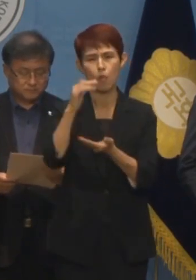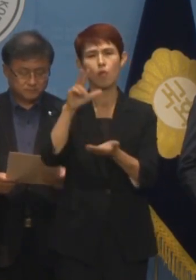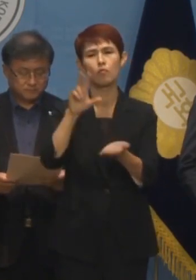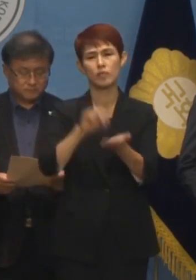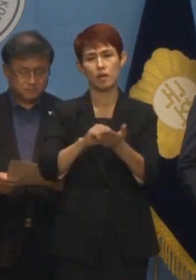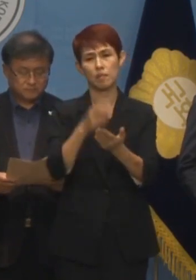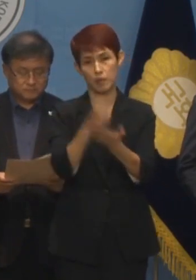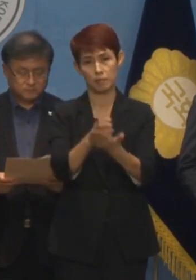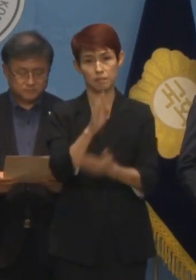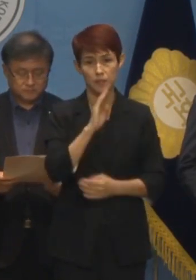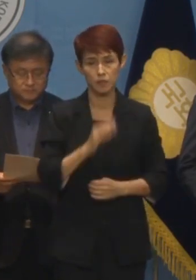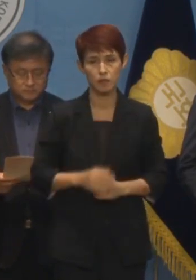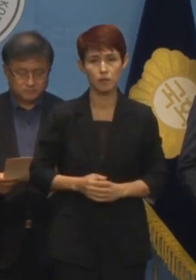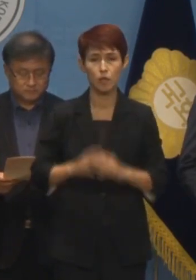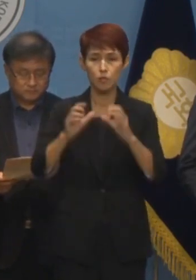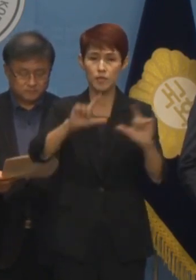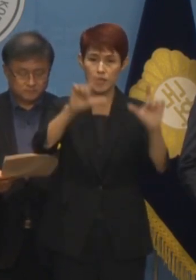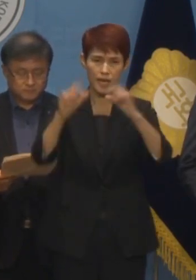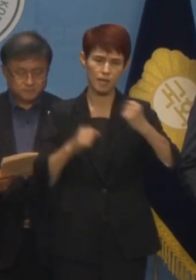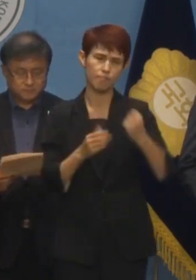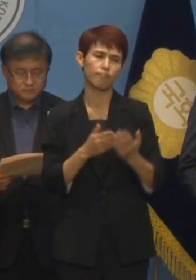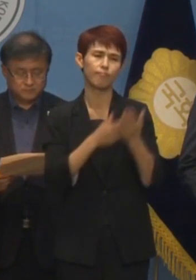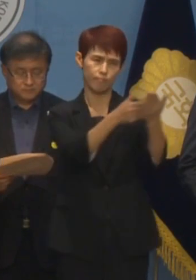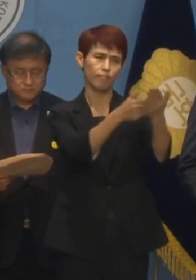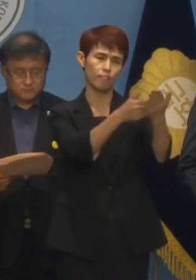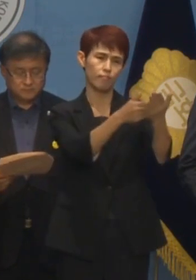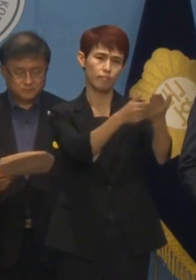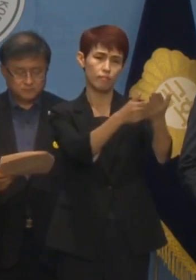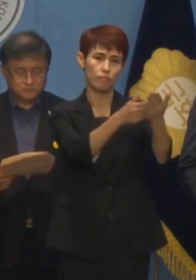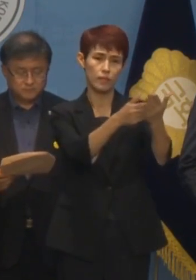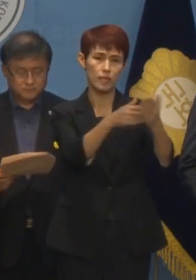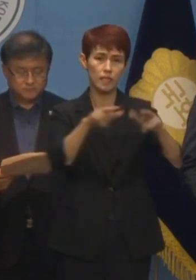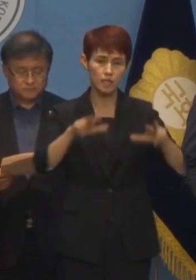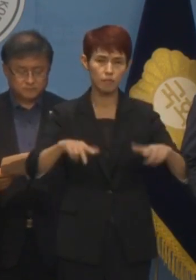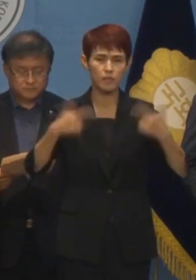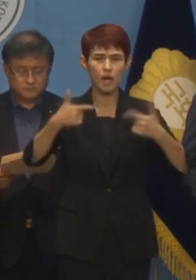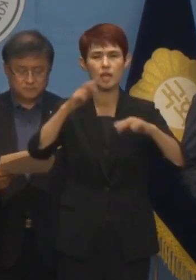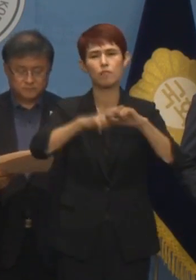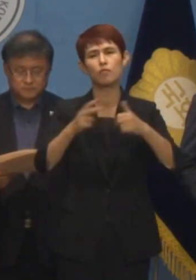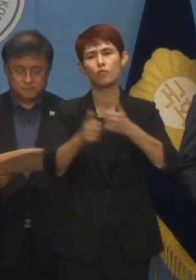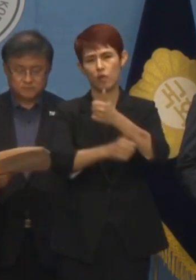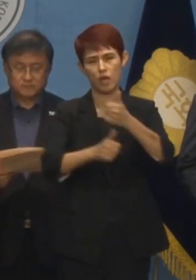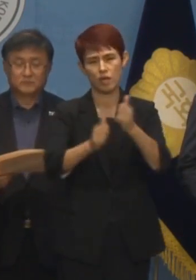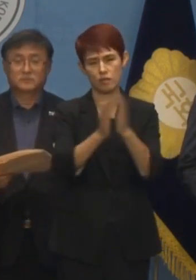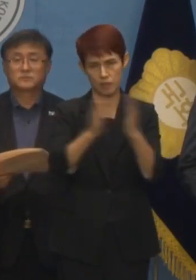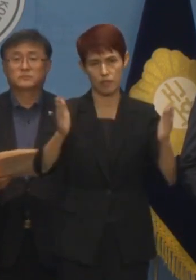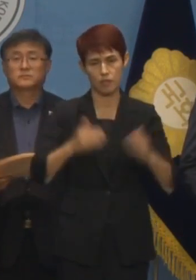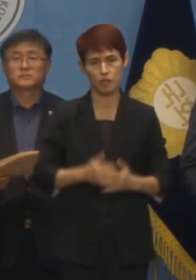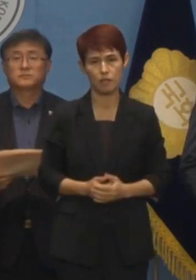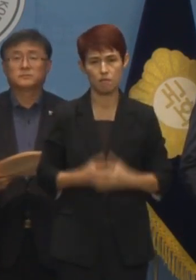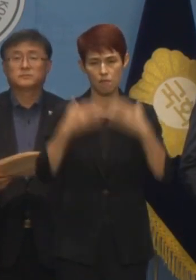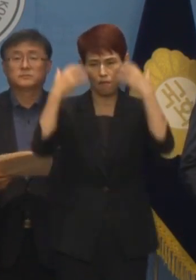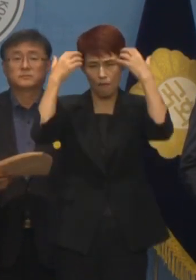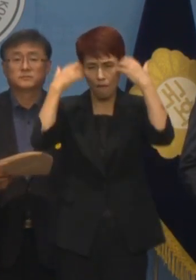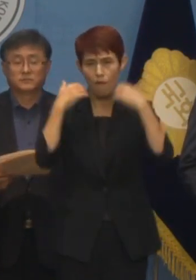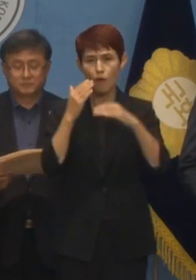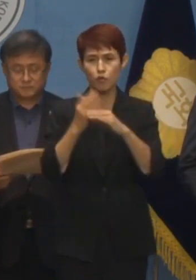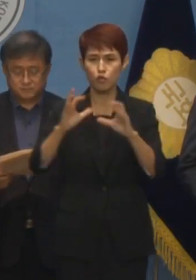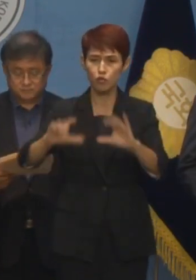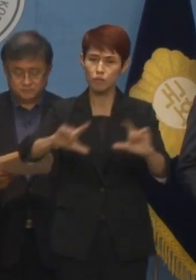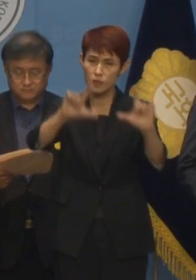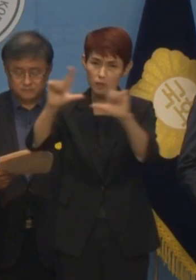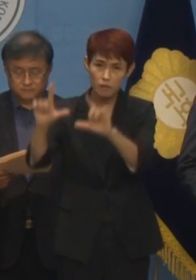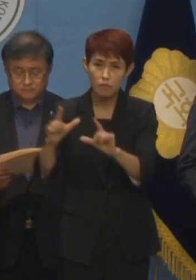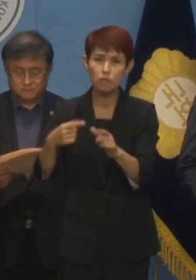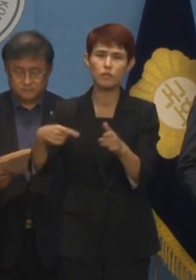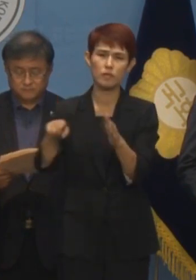무엇이겠습니까? 국민의힘에 강력히 요구합니다. 당장 상임위를 가동해 폭염에 고통받고 있는 국민의